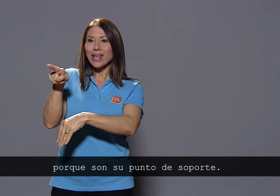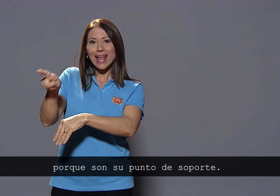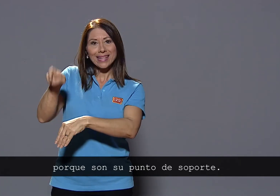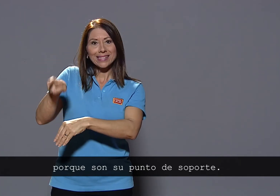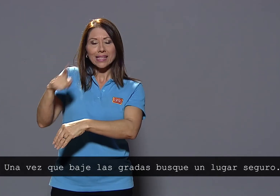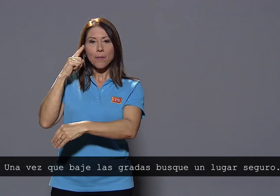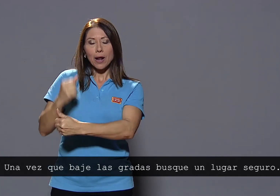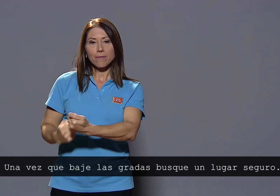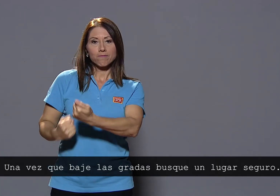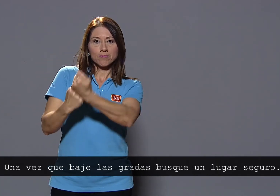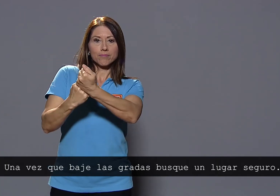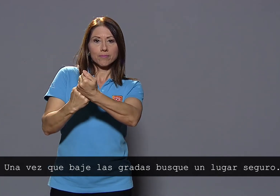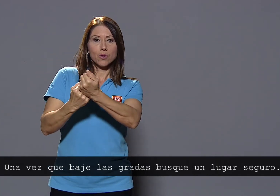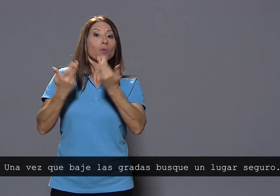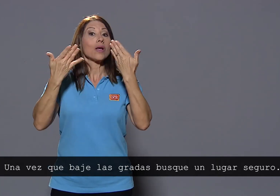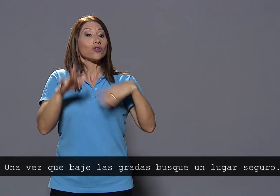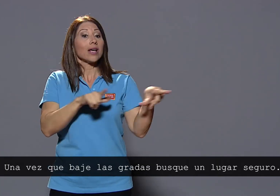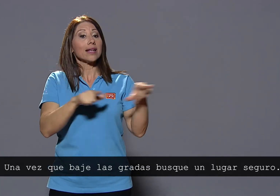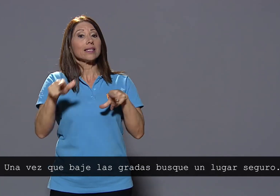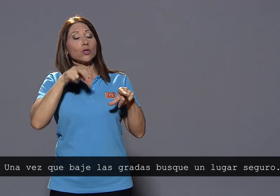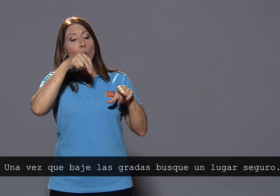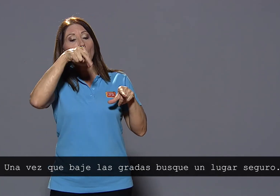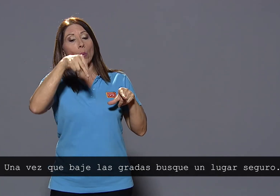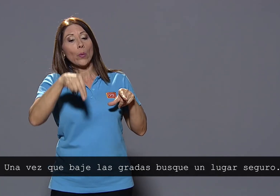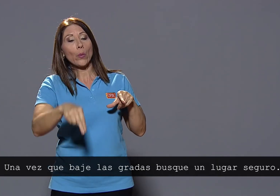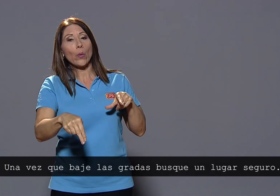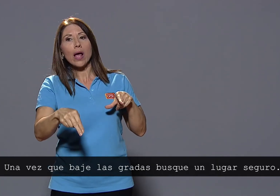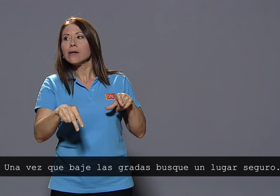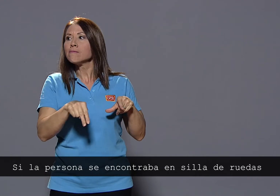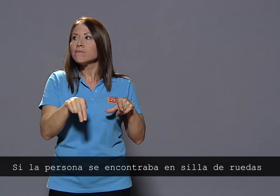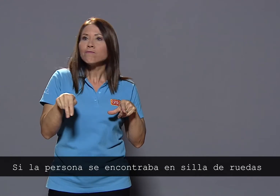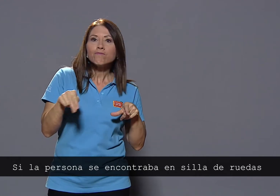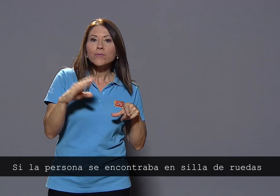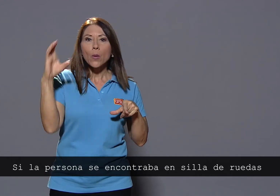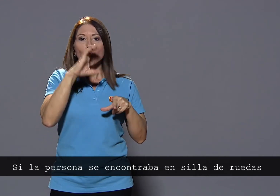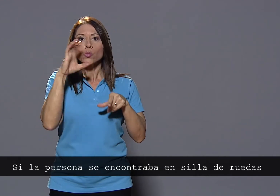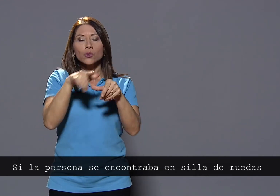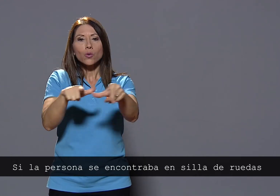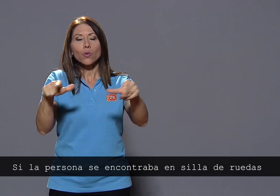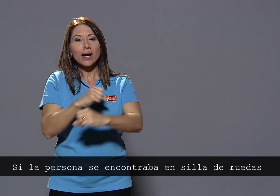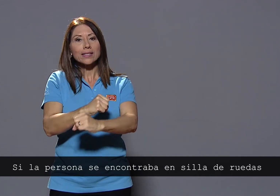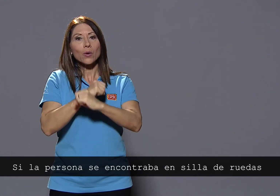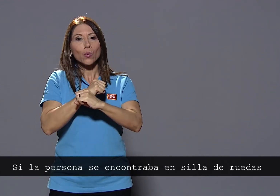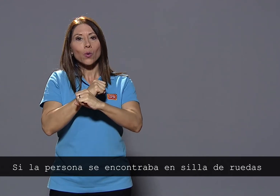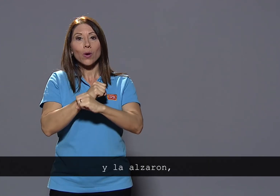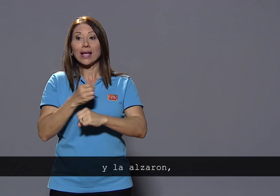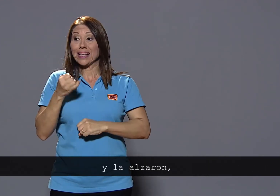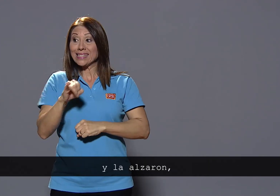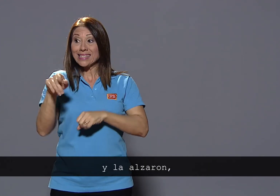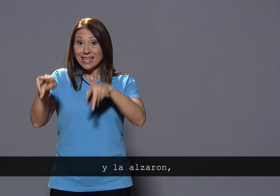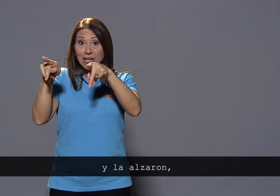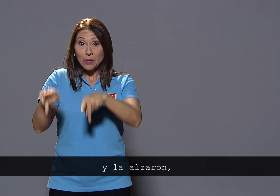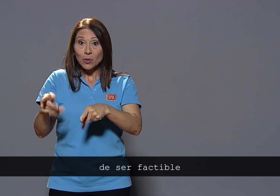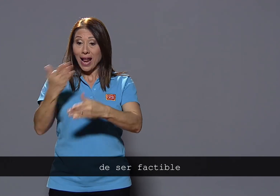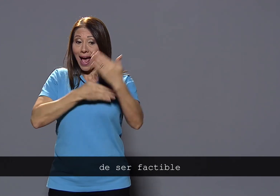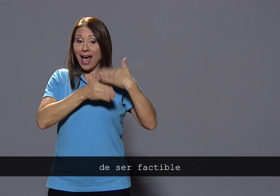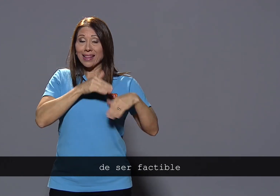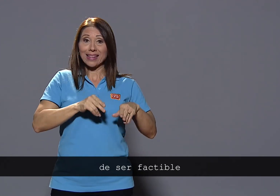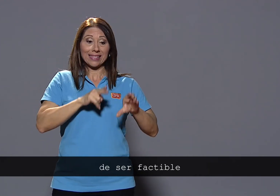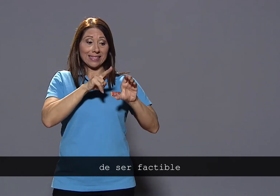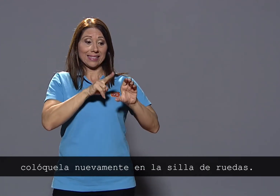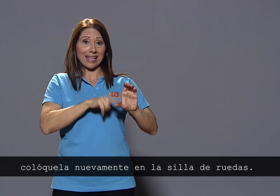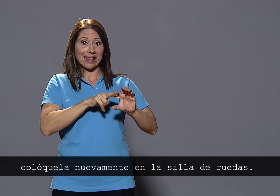soporte. Una vez que baje las gradas, busque un lugar seguro. Si la persona se encontraba en silla de ruedas y la alzaron, de